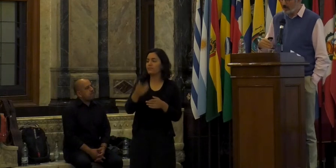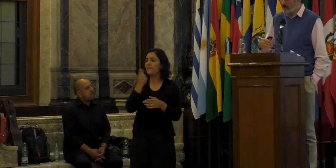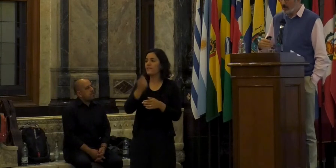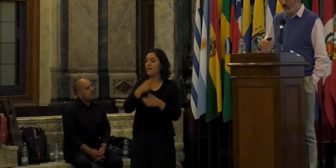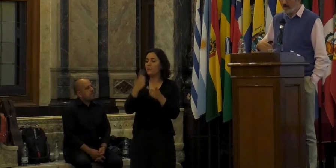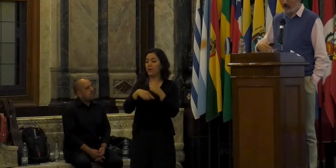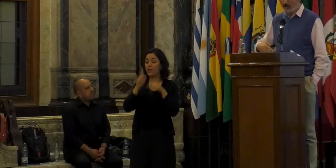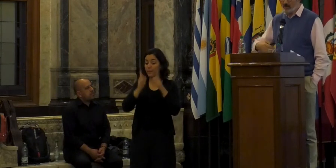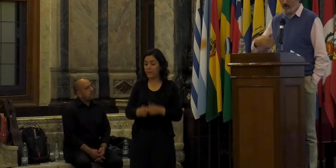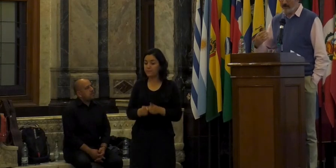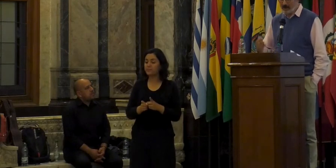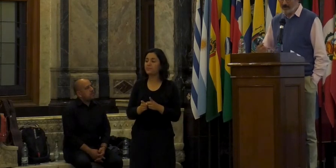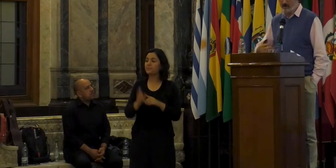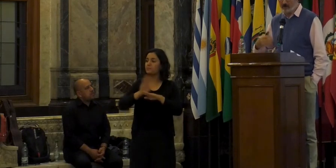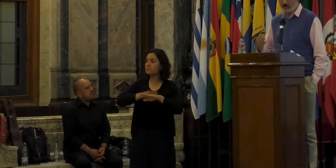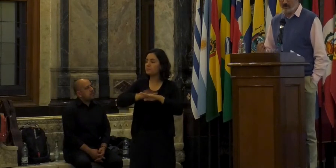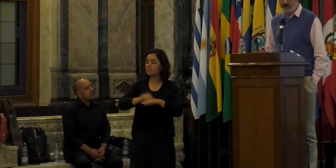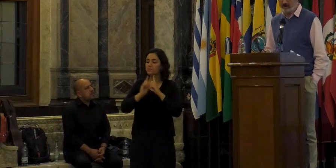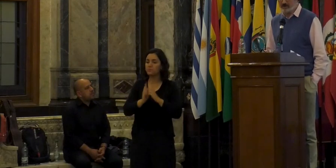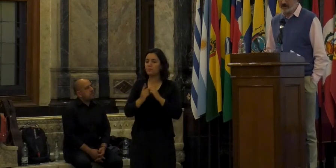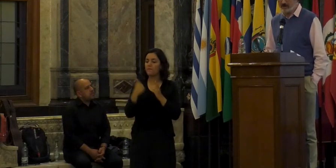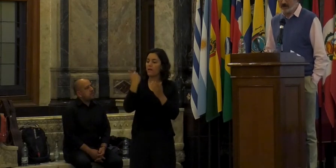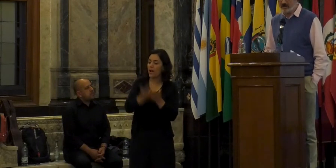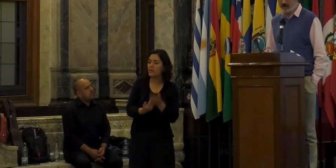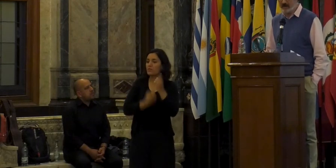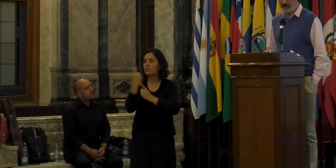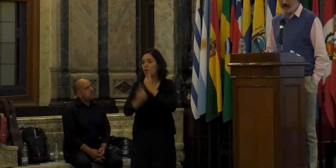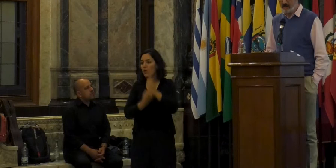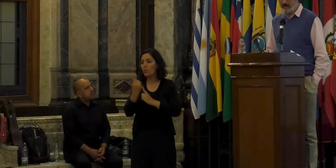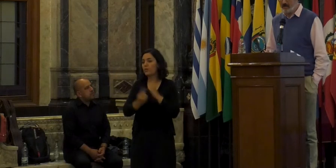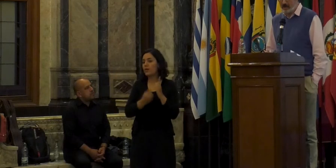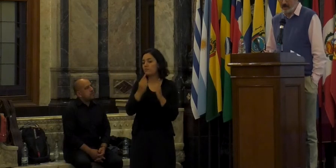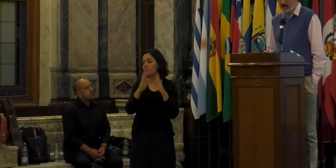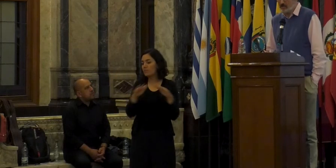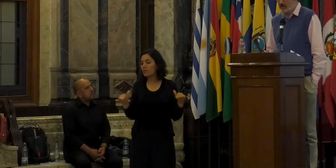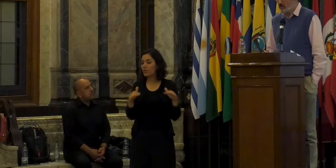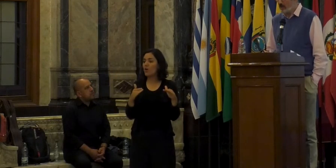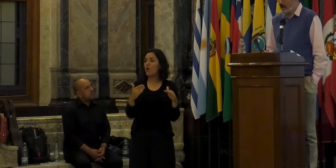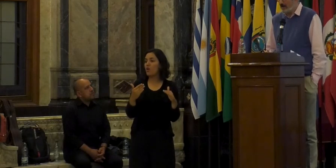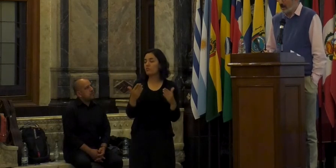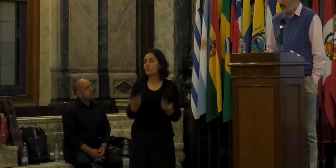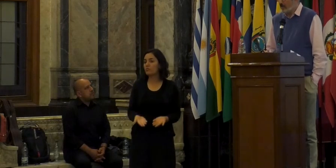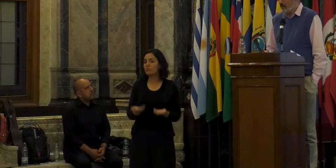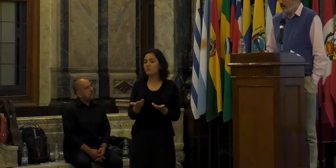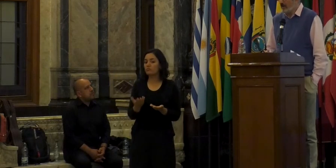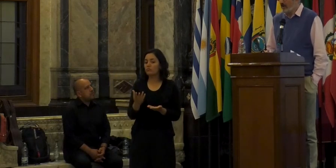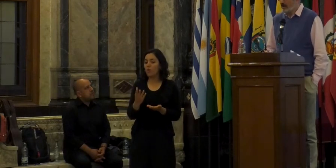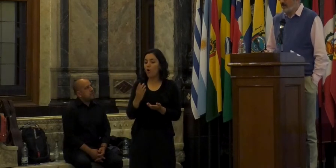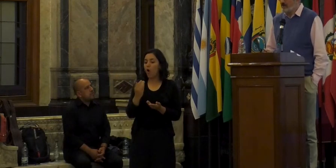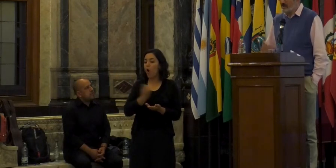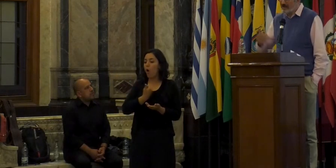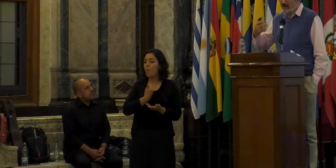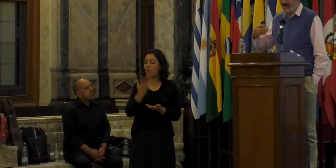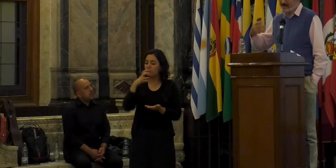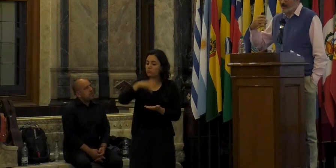pero al mismo tiempo, en todos los fracasos y los golpes que estos chicos se llevan en la formación de su habitar propio,